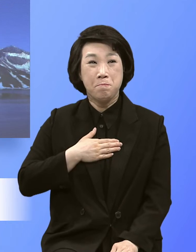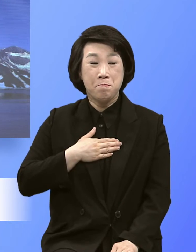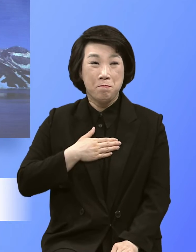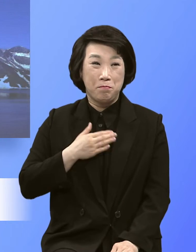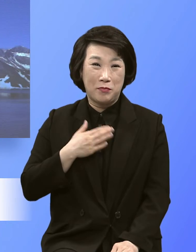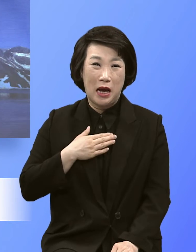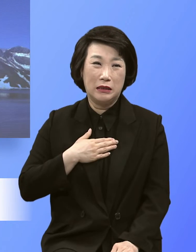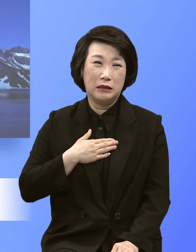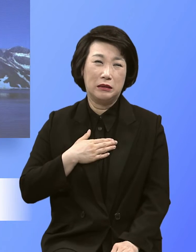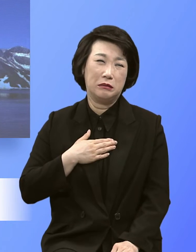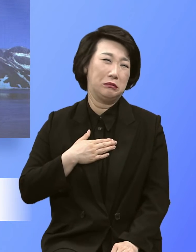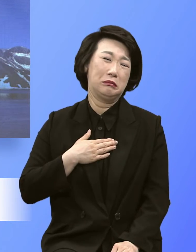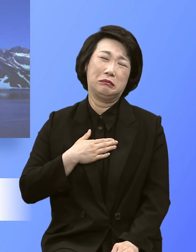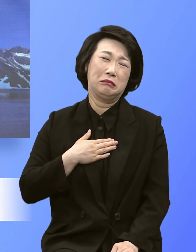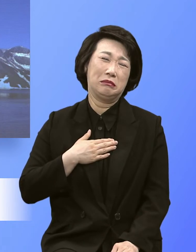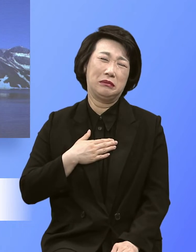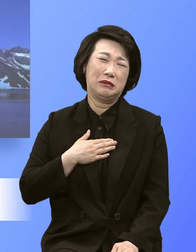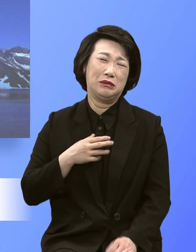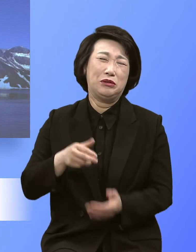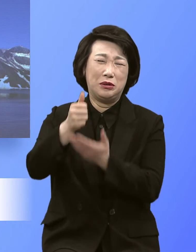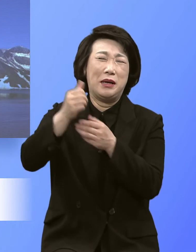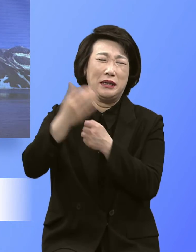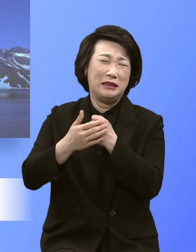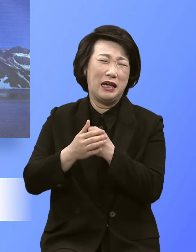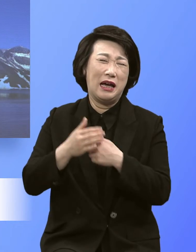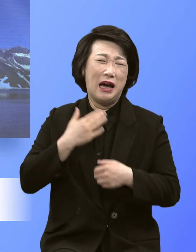나는 아직도 멀었구나.